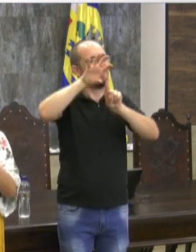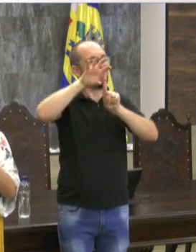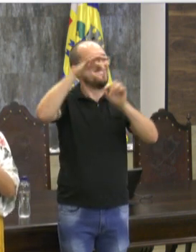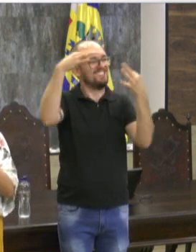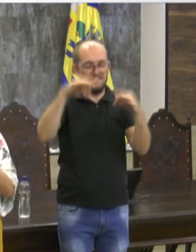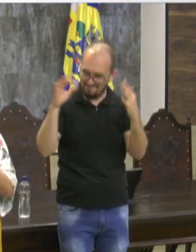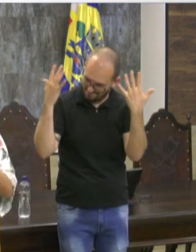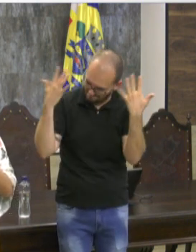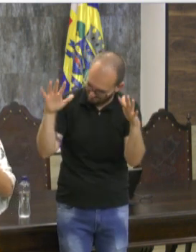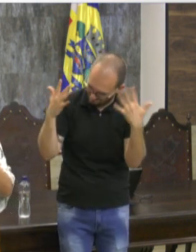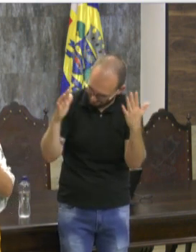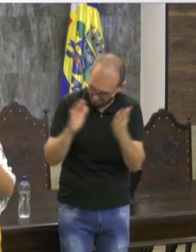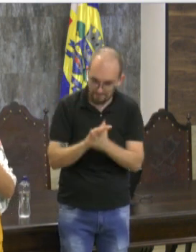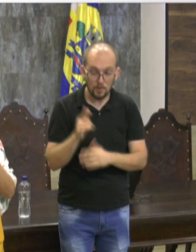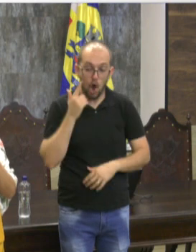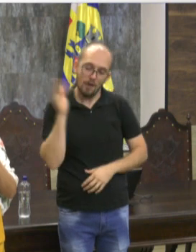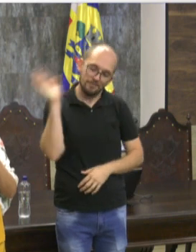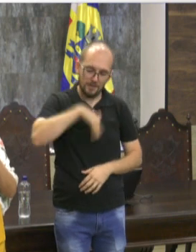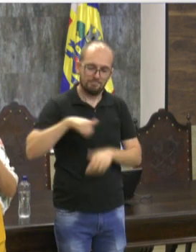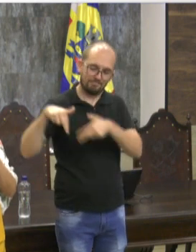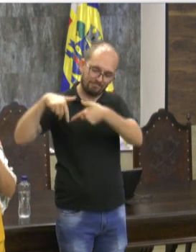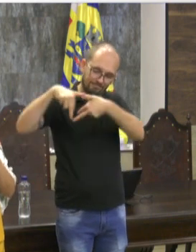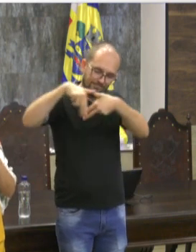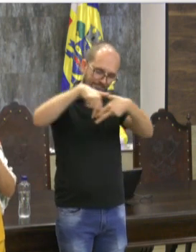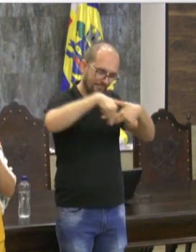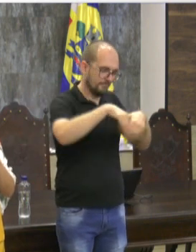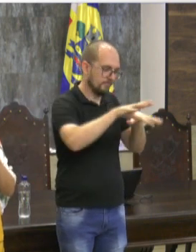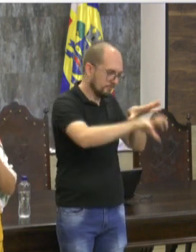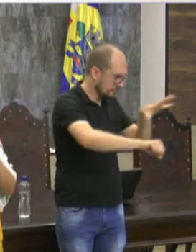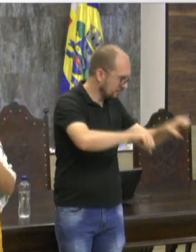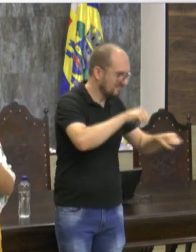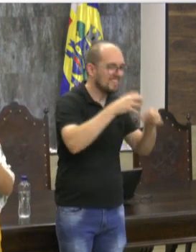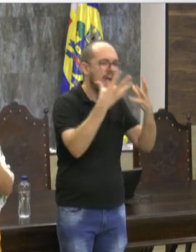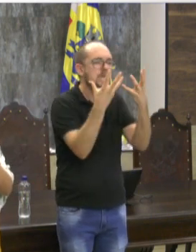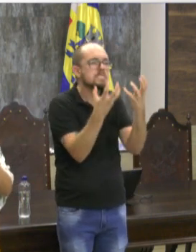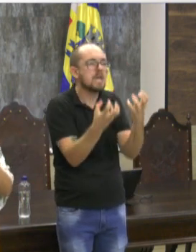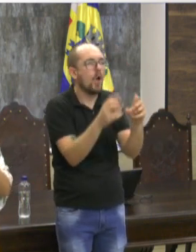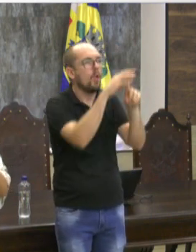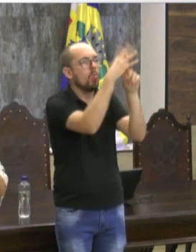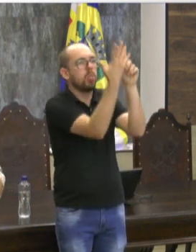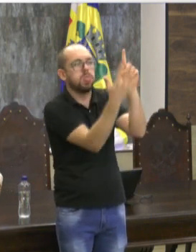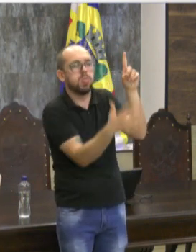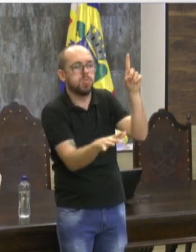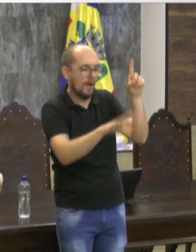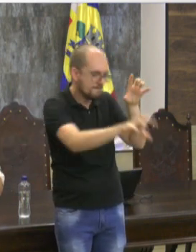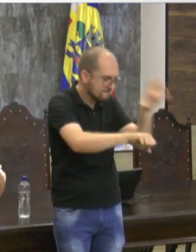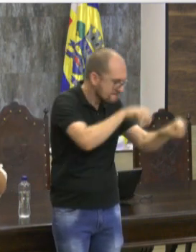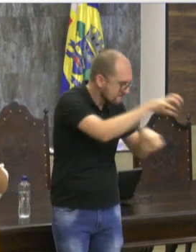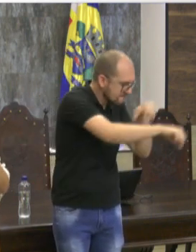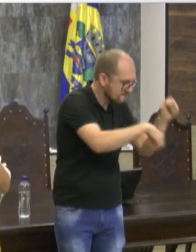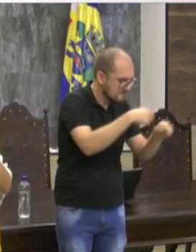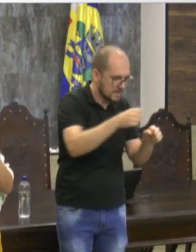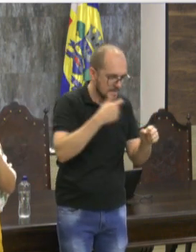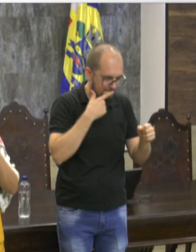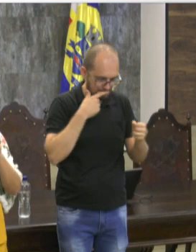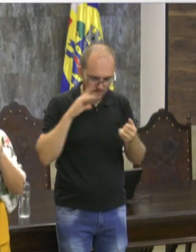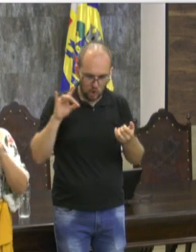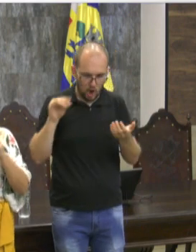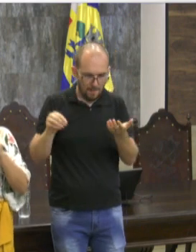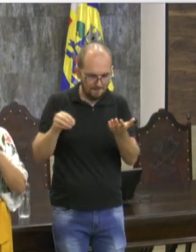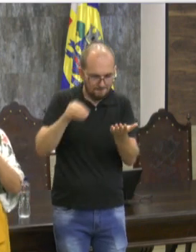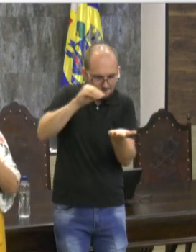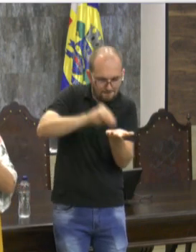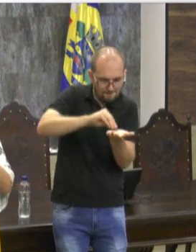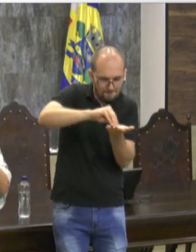árvore, folha da árvore, a gente colou, dá para fazer a árvore assim também, para ele entender que dá para pegar o real e passar para o papel, né?